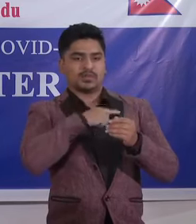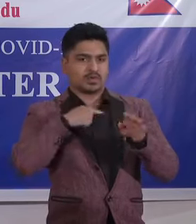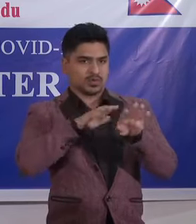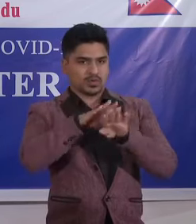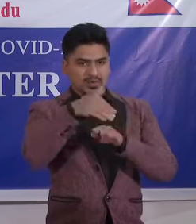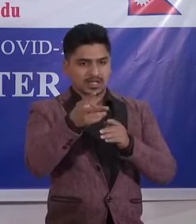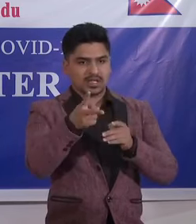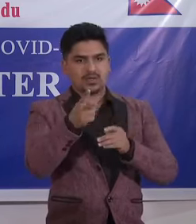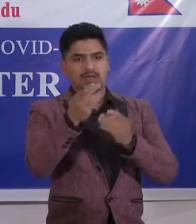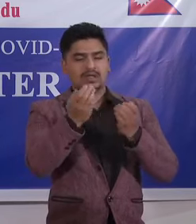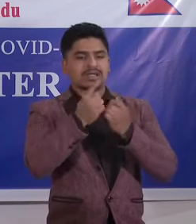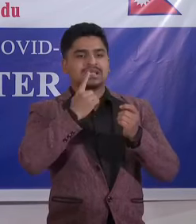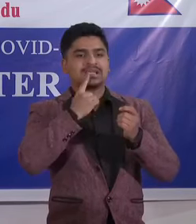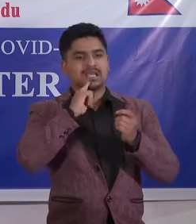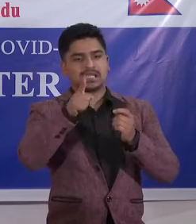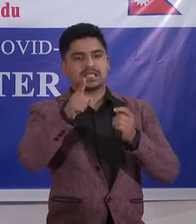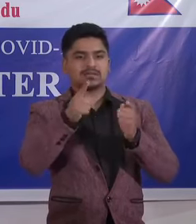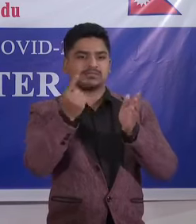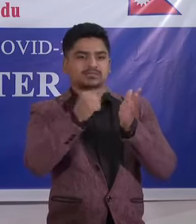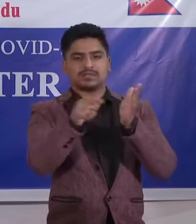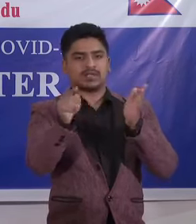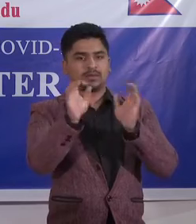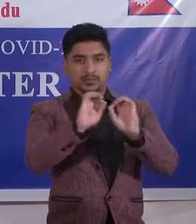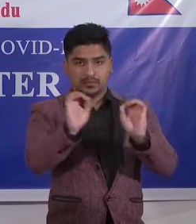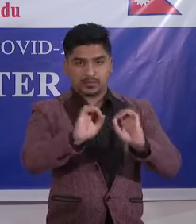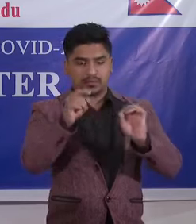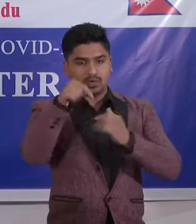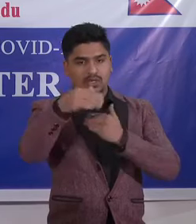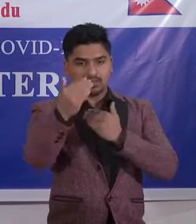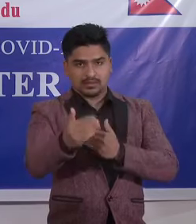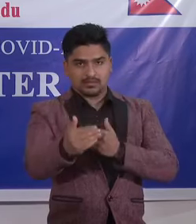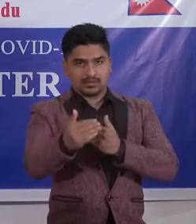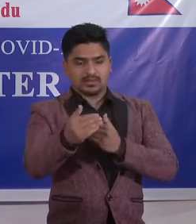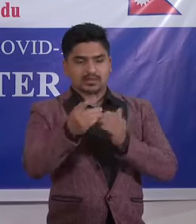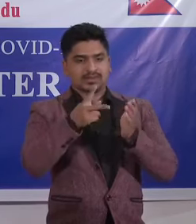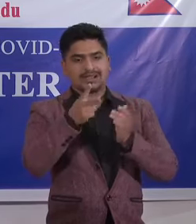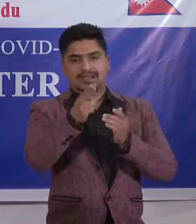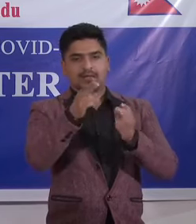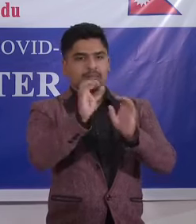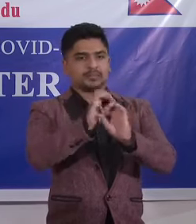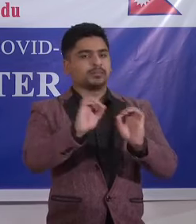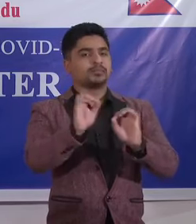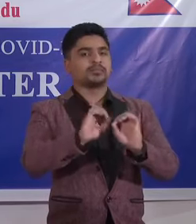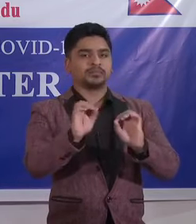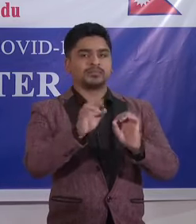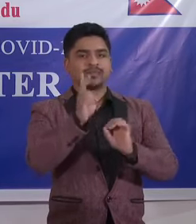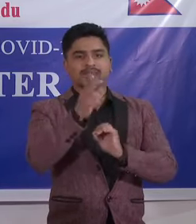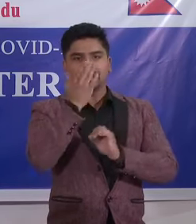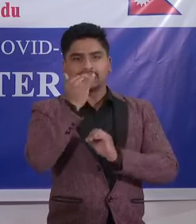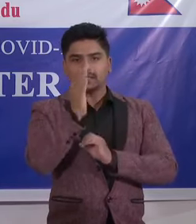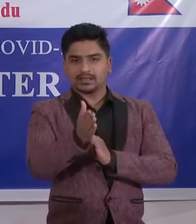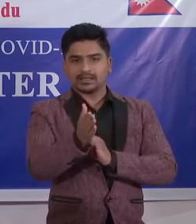यो कट्टी गरने निर्दे संझारी गरे का छाईनो र हालसम्मा यो कट्टि पनी गरे को